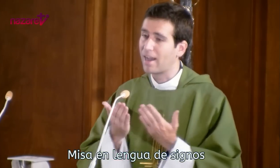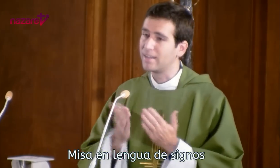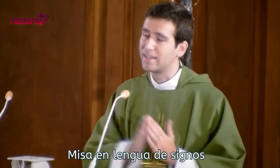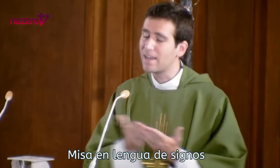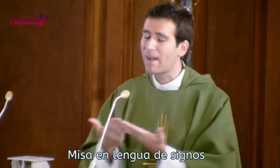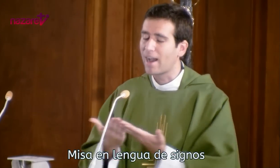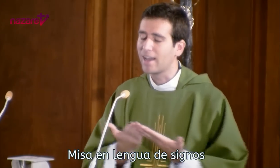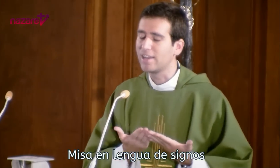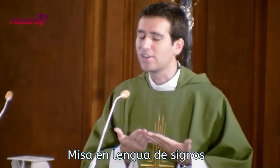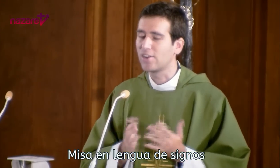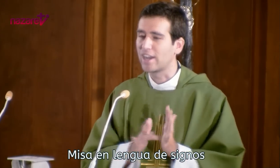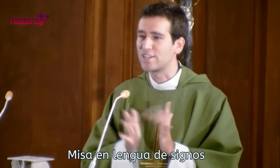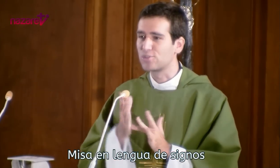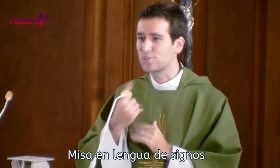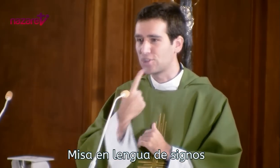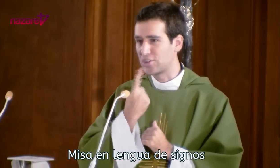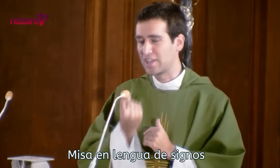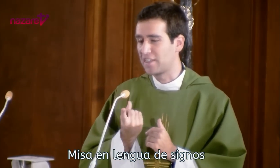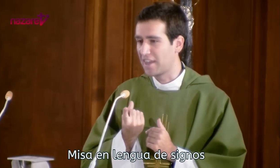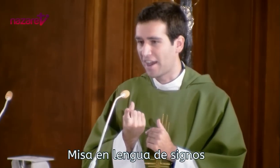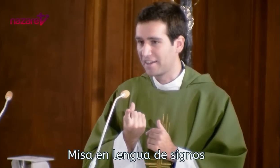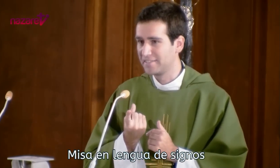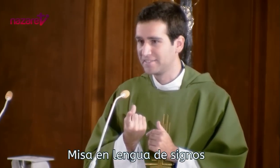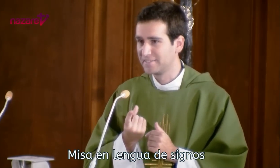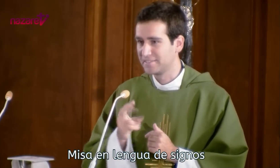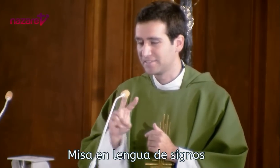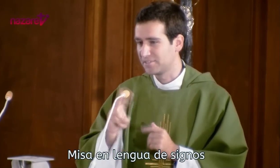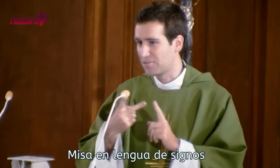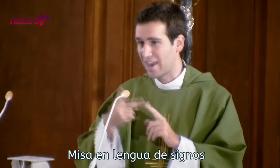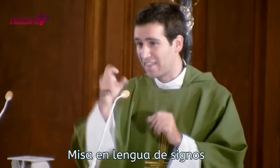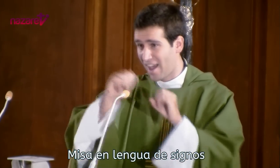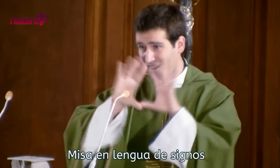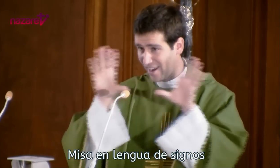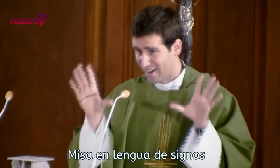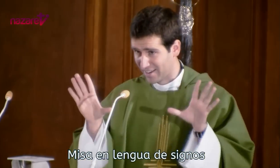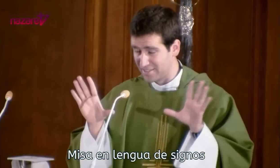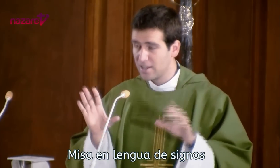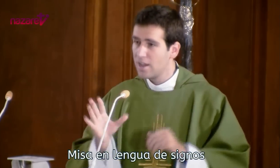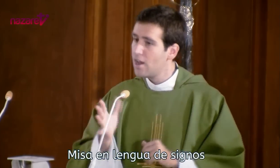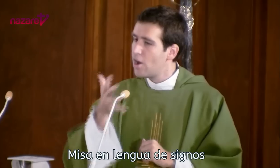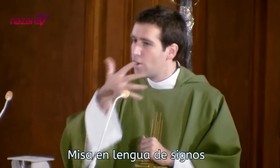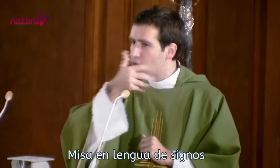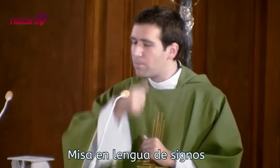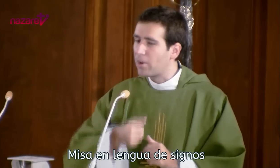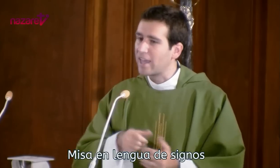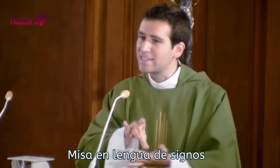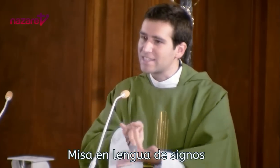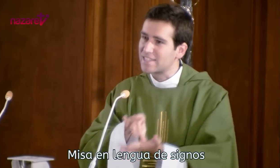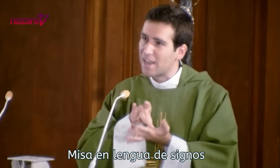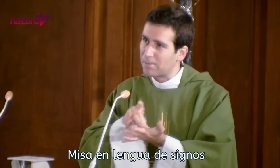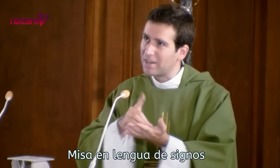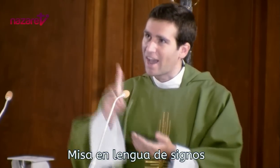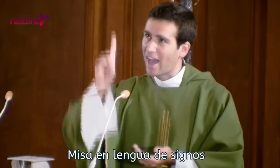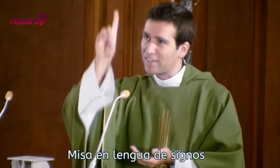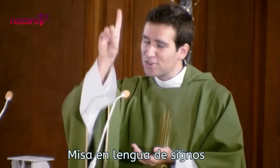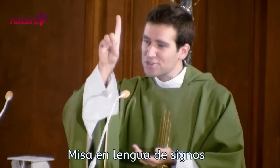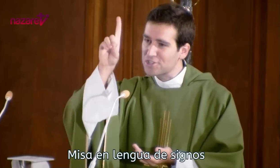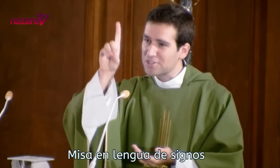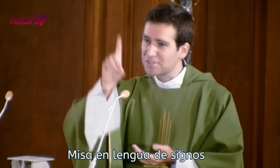del Evangelio, Jesús nos decía, una idea clara: no podéis servir a Dios